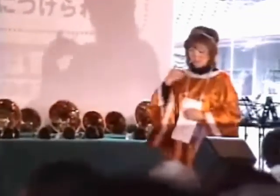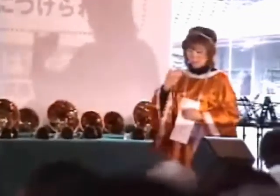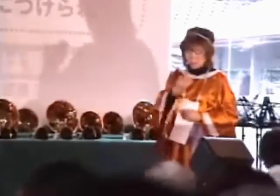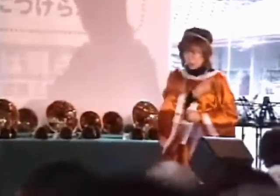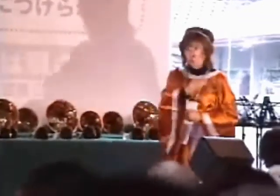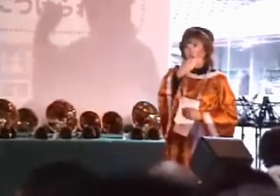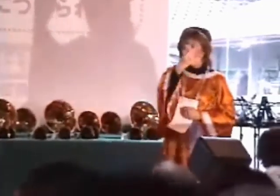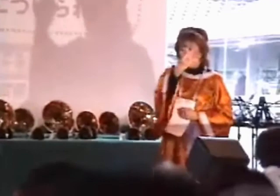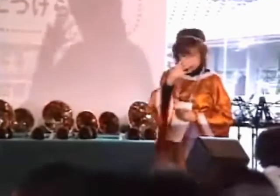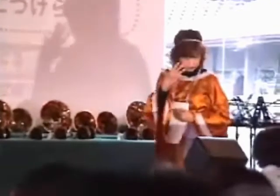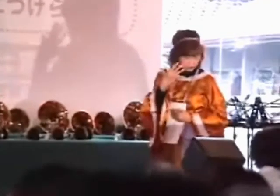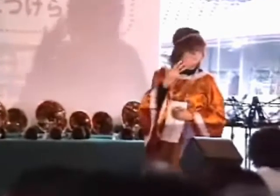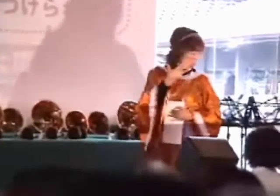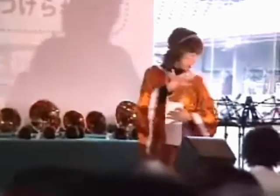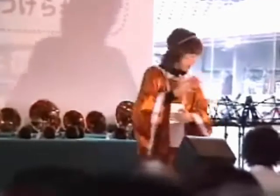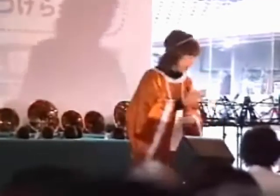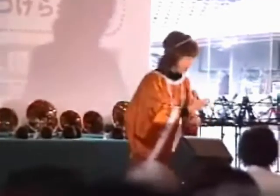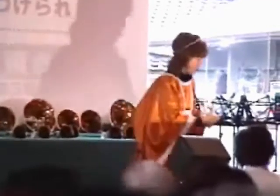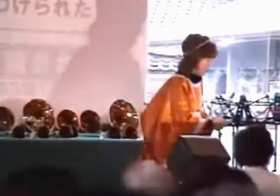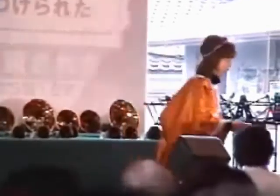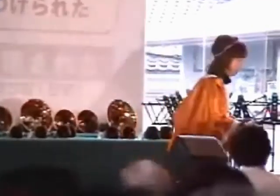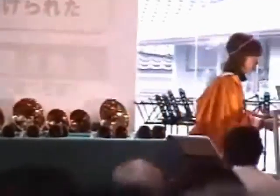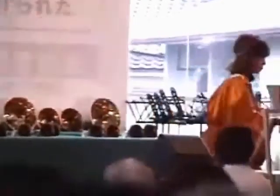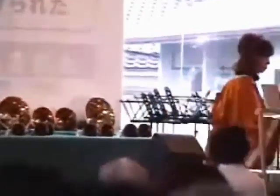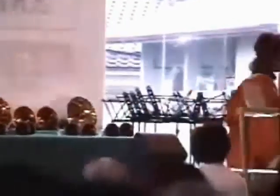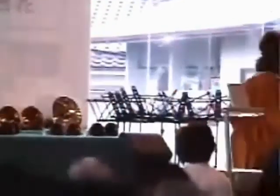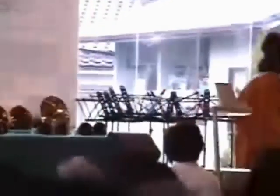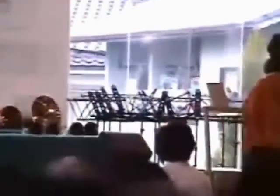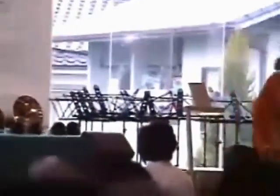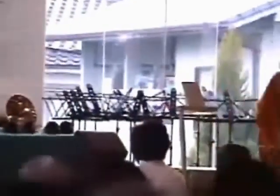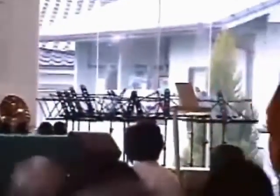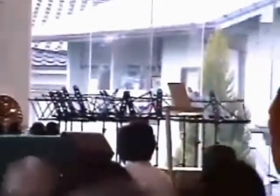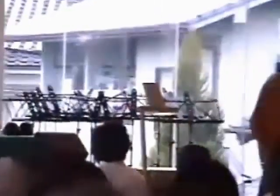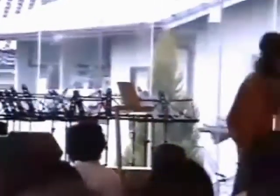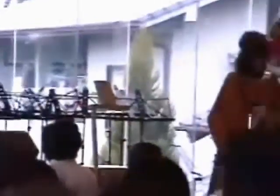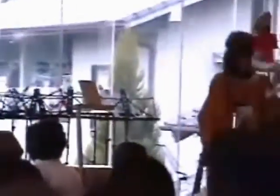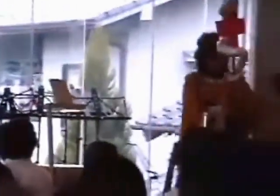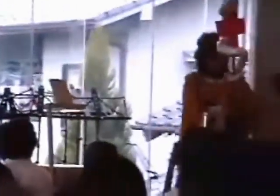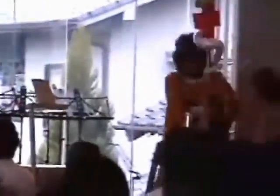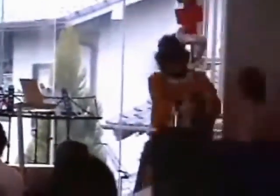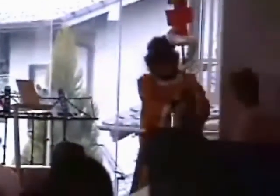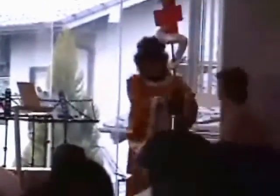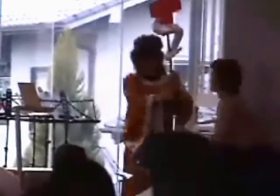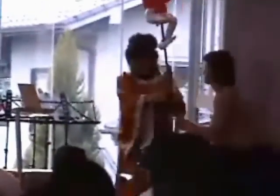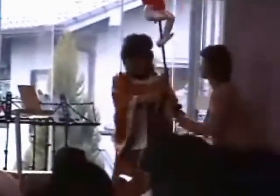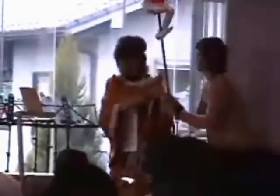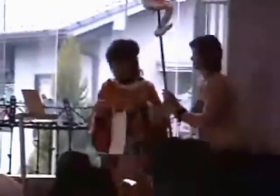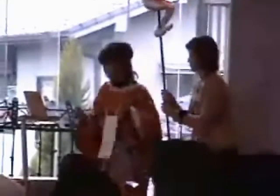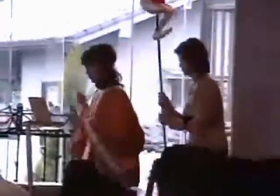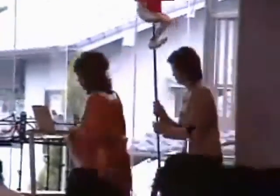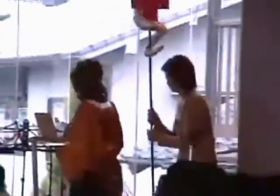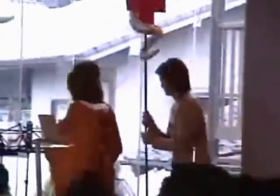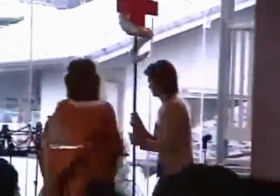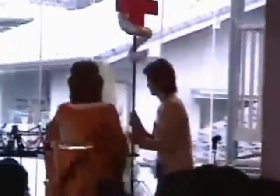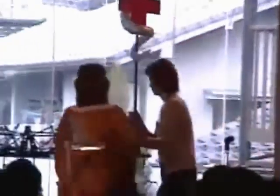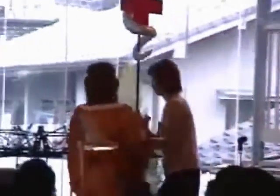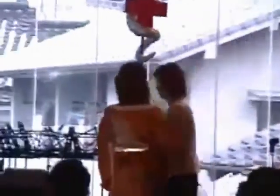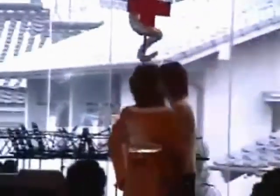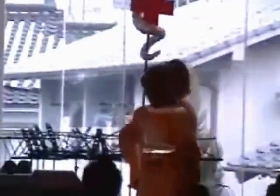癒され救われるのです。アラノでのイスラエル人のつぶやきに対して神様はモーセに与え